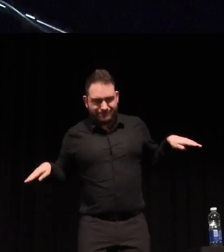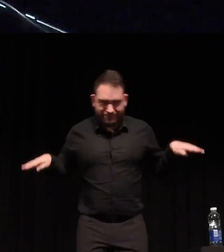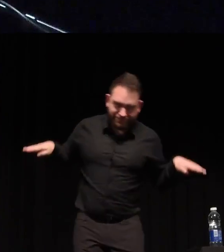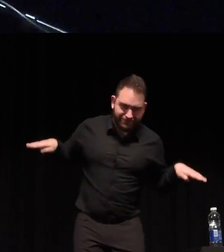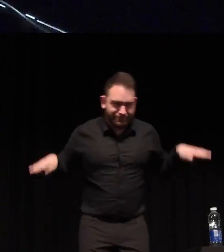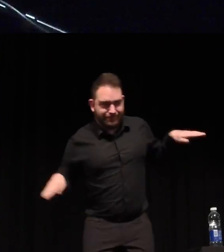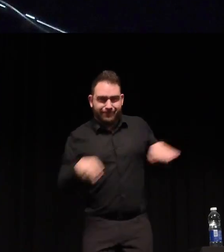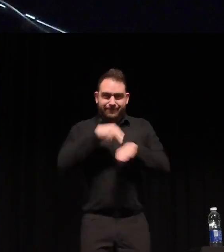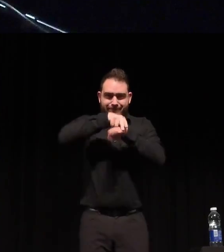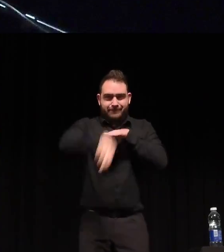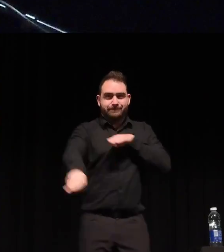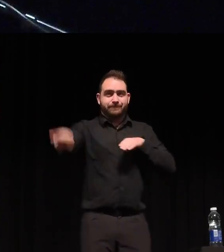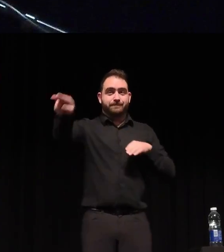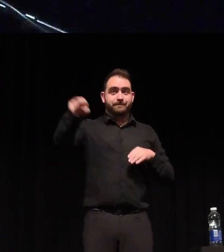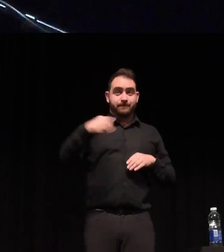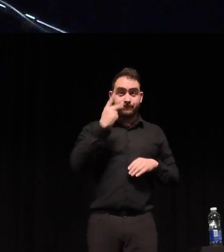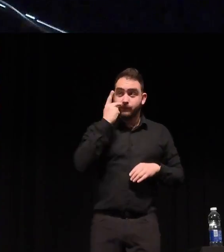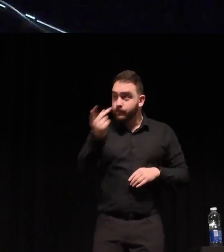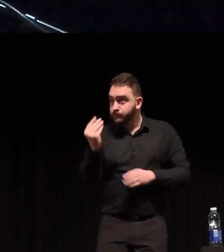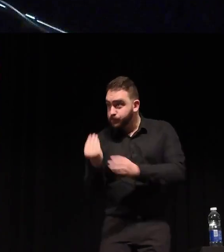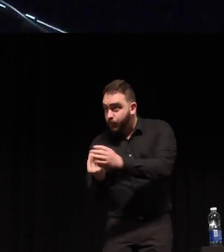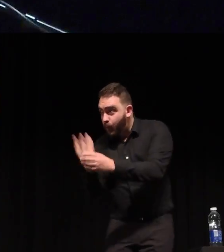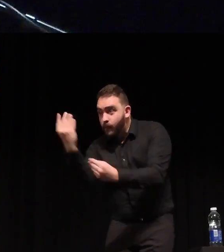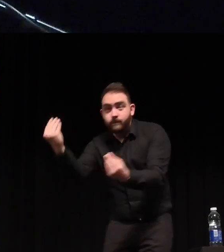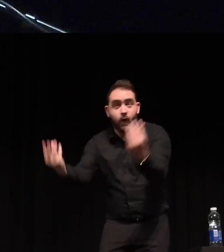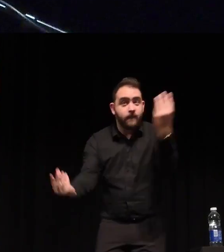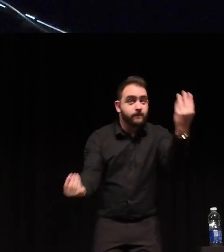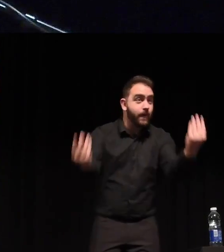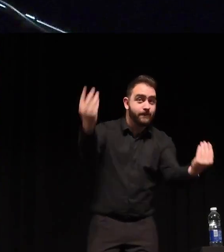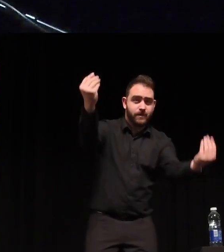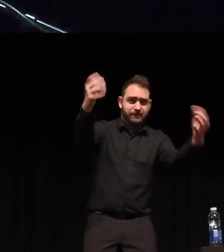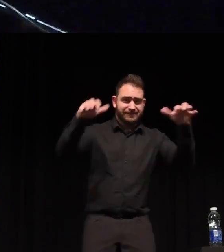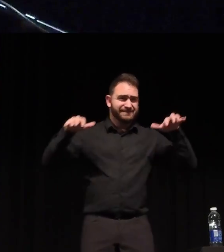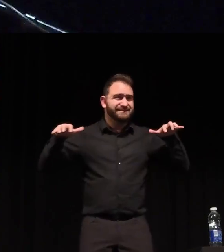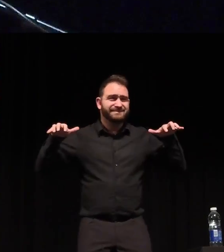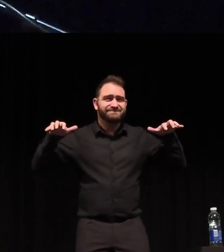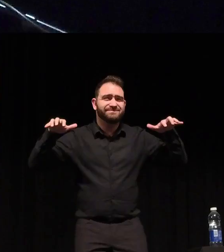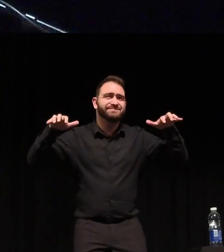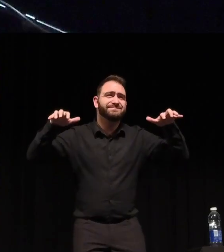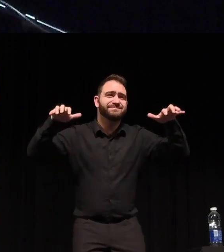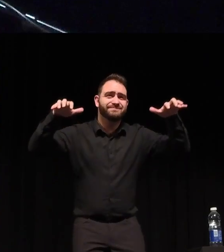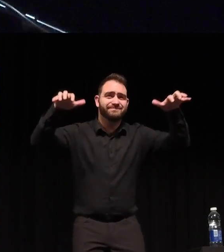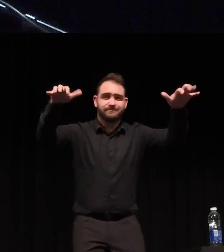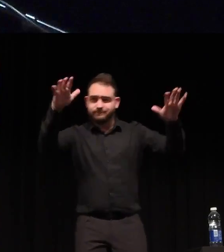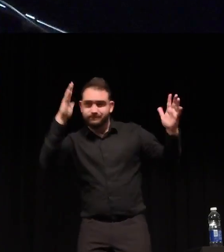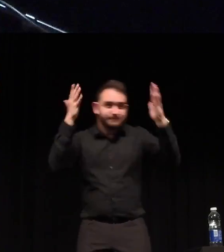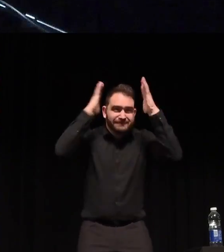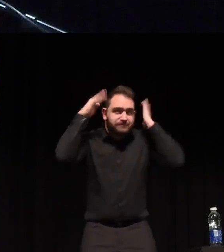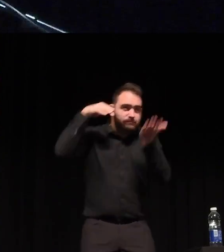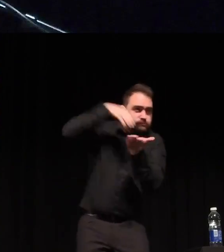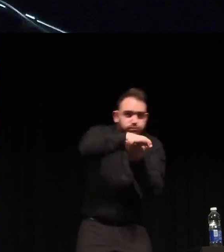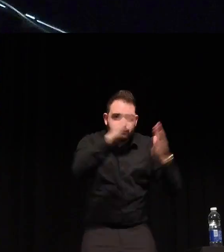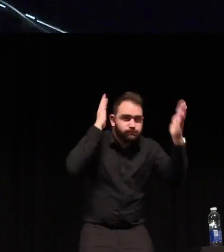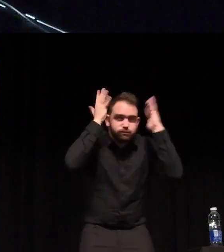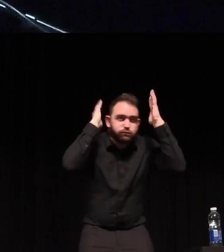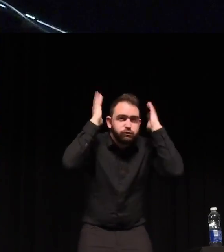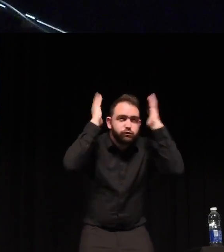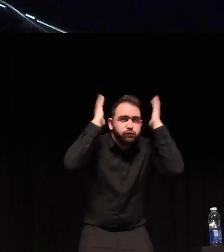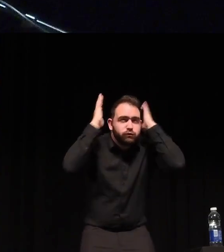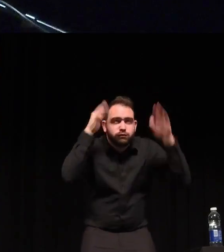Quand il voit des fleurs, il va glisser dans les fleurs, il va se rouler dans les fleurs, puis après ça, il sent bon, puis sa femme, elle aime ça.